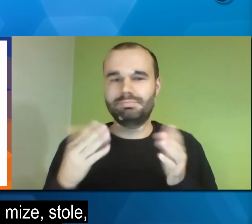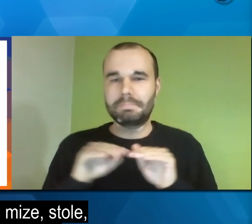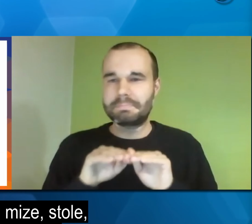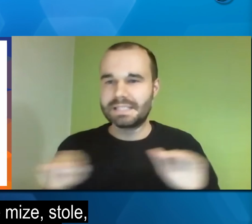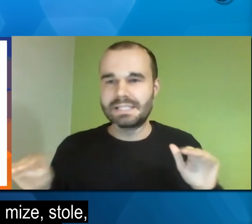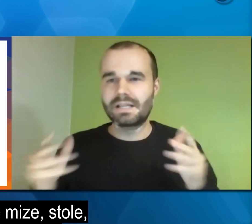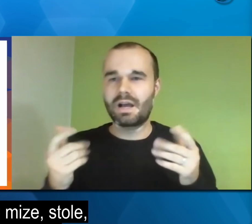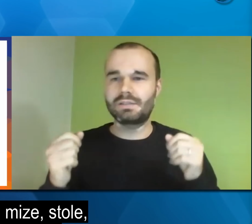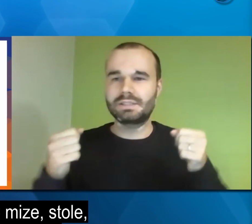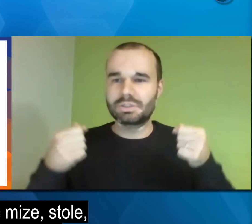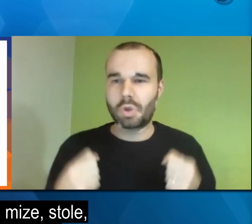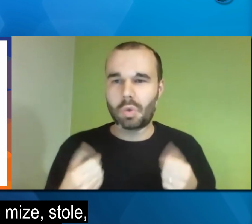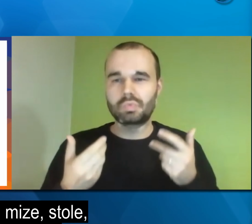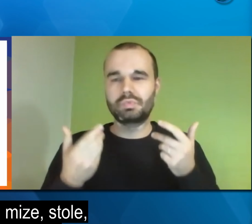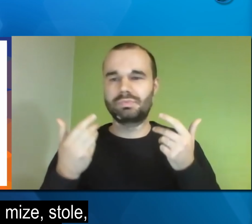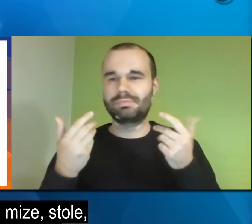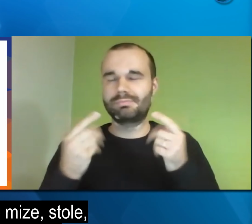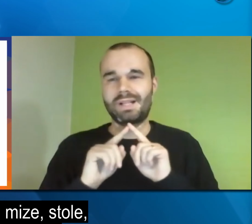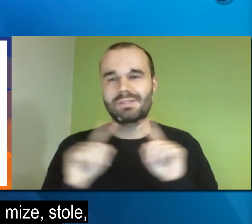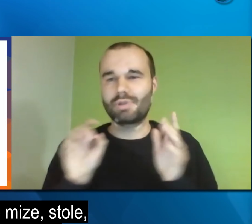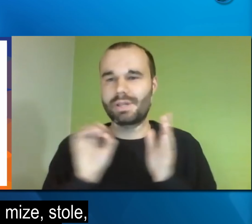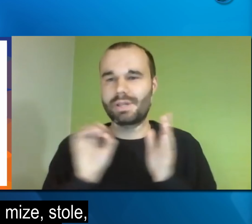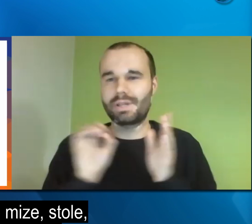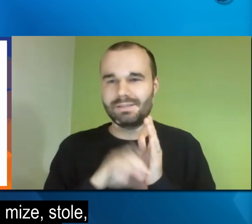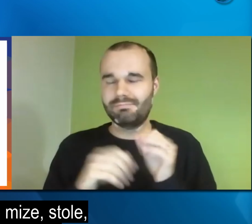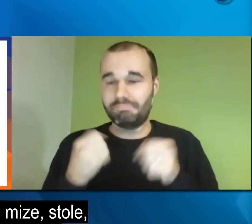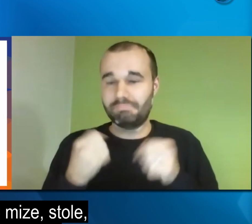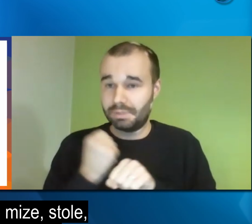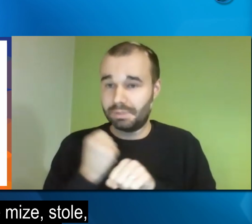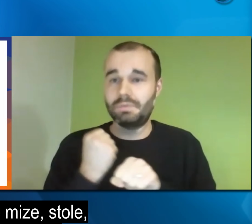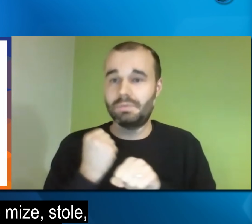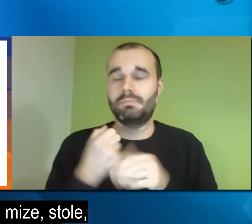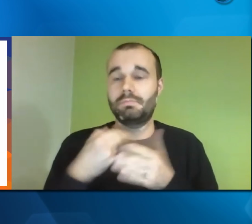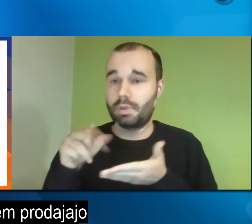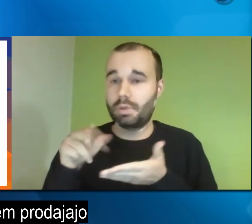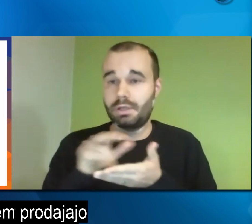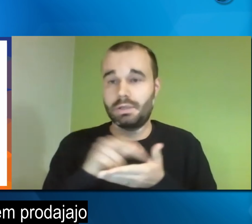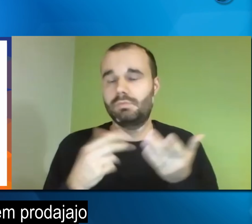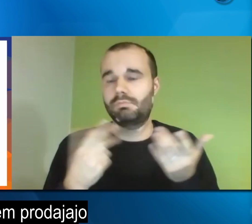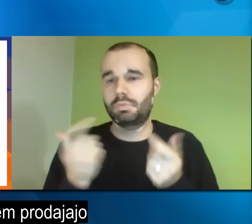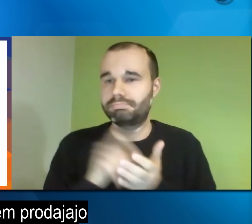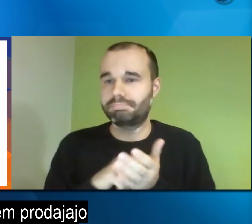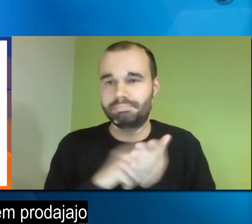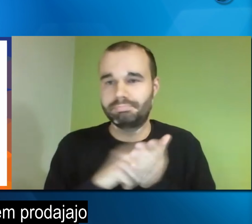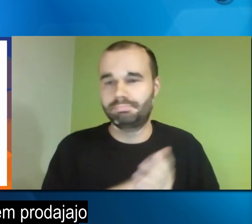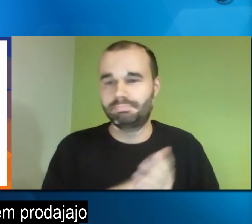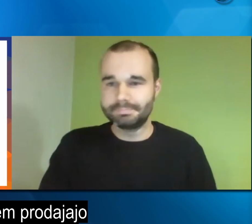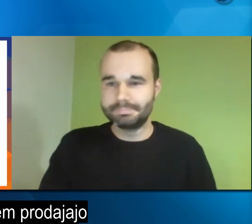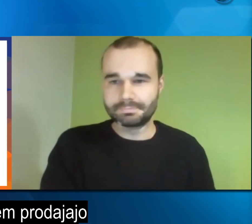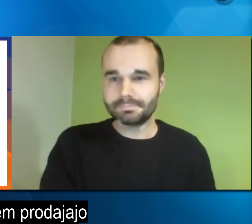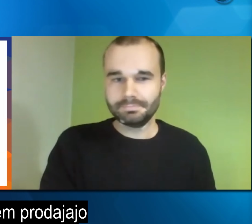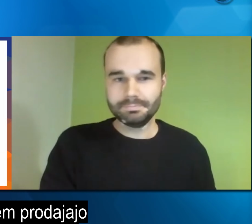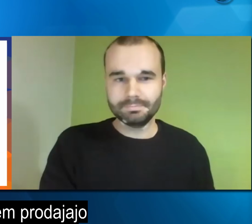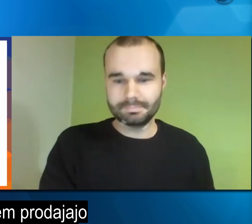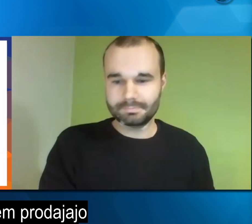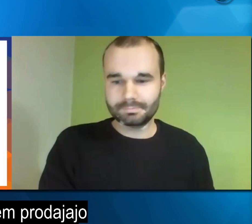različne lesene mize, stole, res različne lesene izdelke in seveda to potem prodajajo in